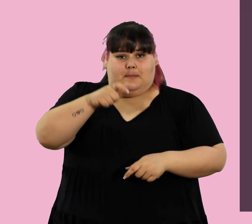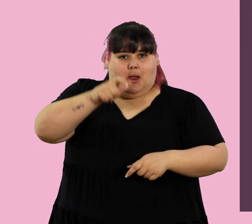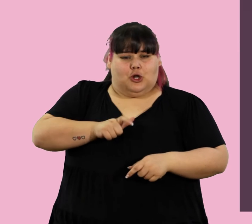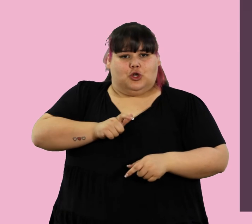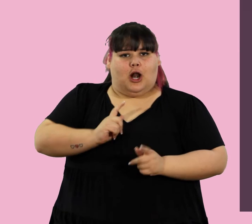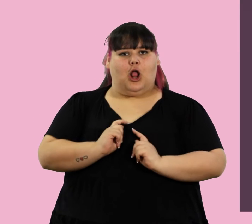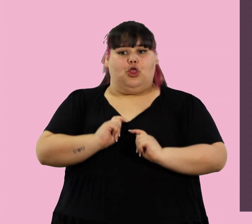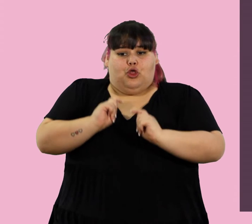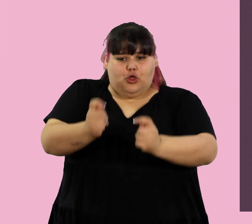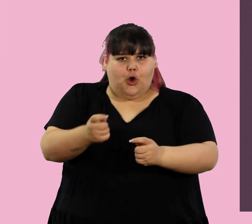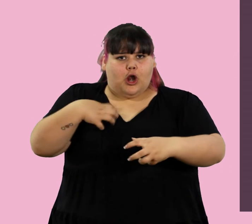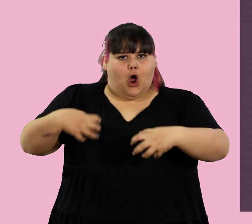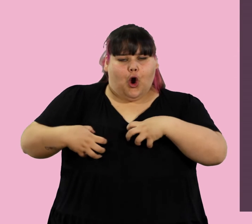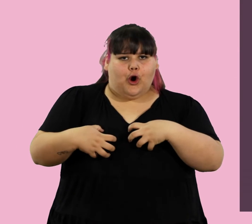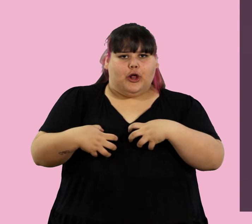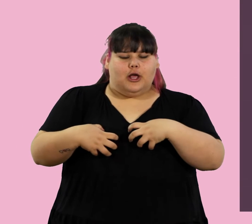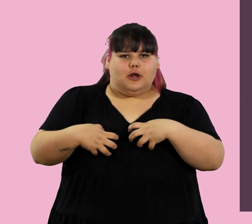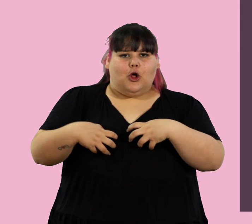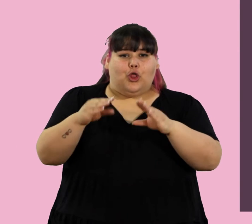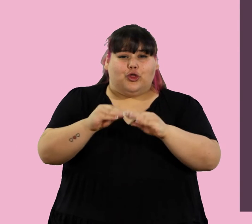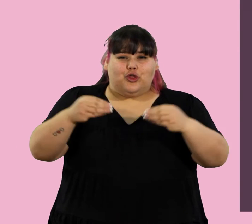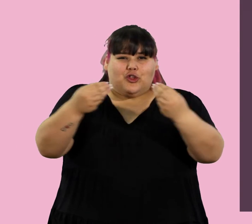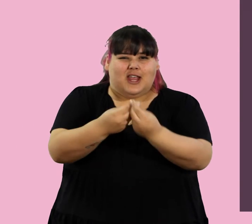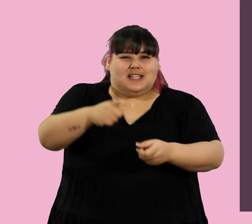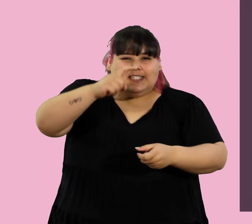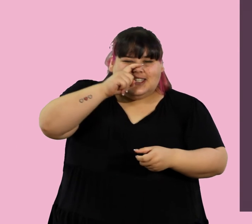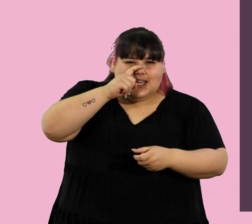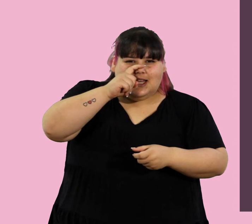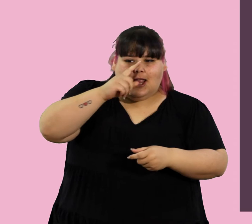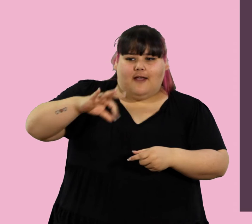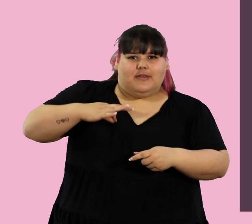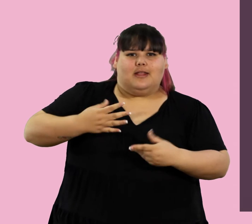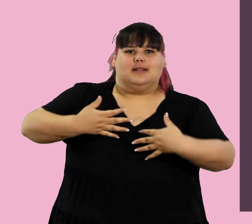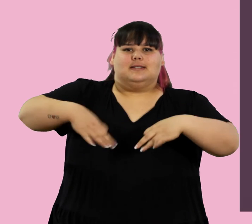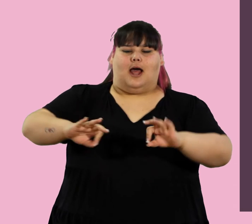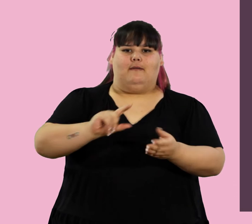de vidas que se estima puede salvar cada donante de órganos y tejidos.